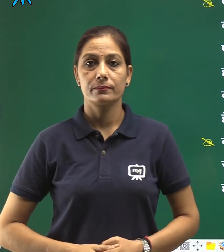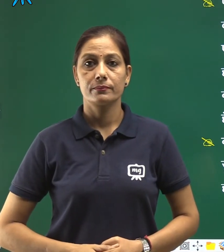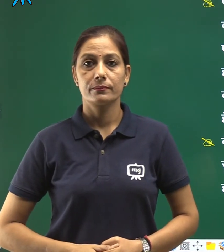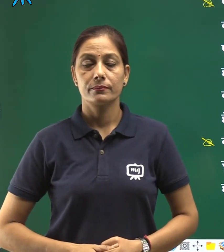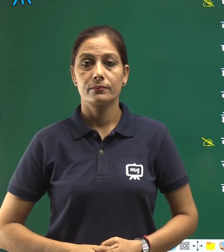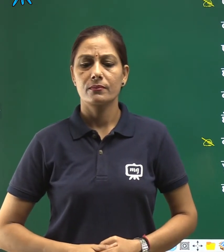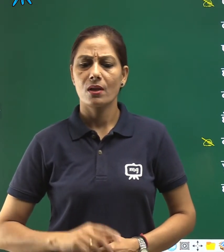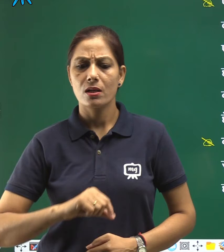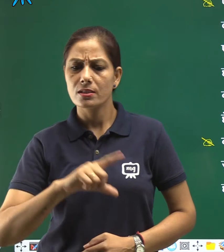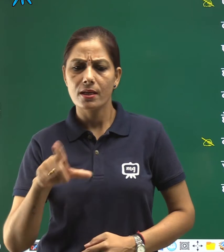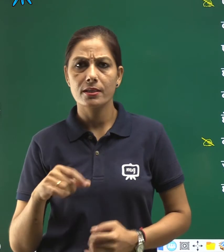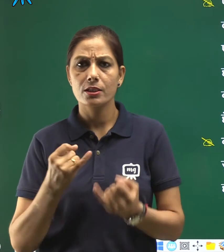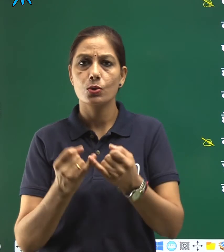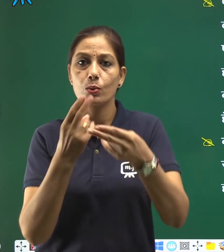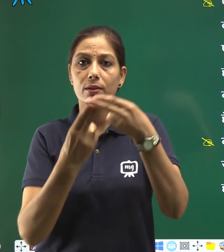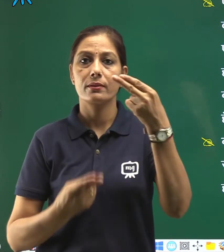सारी कहानी